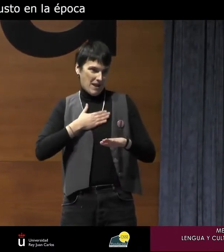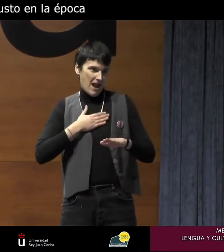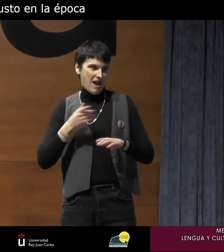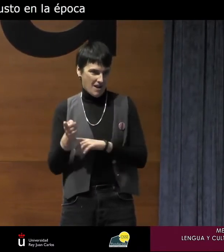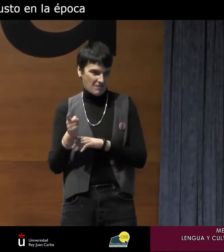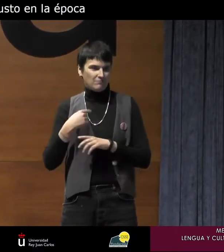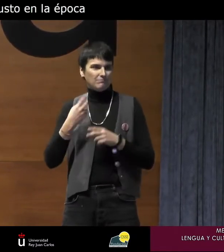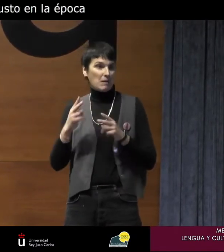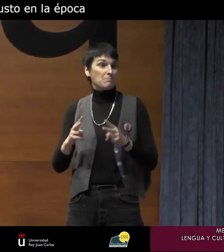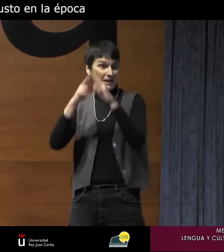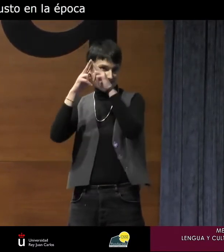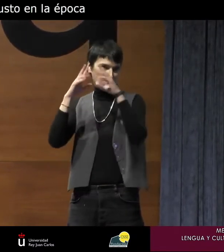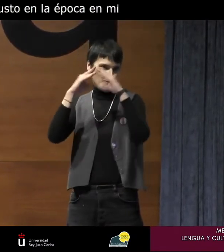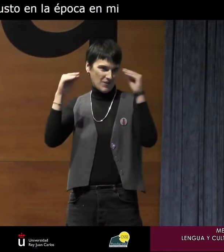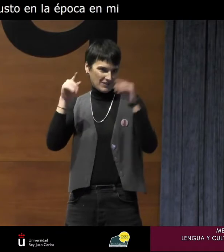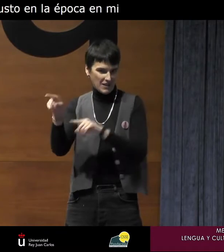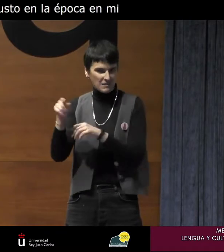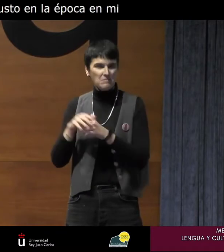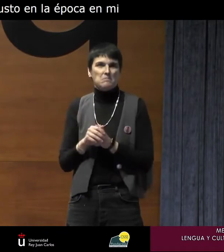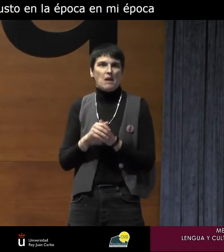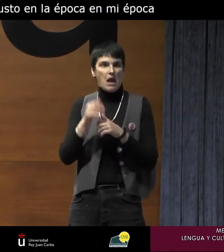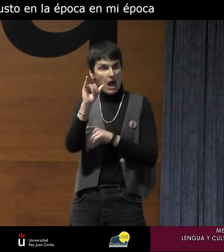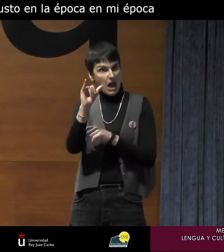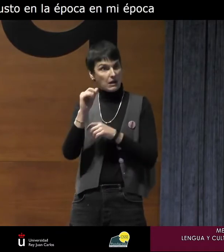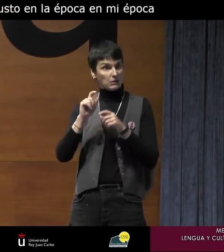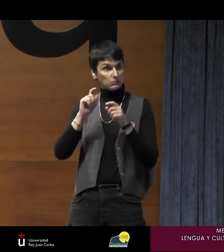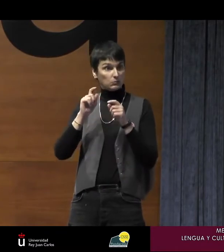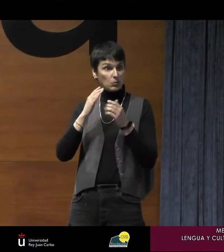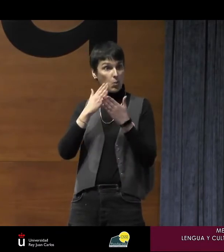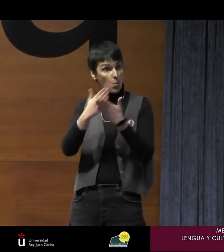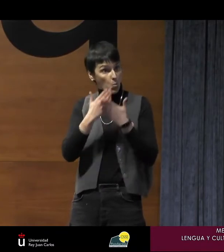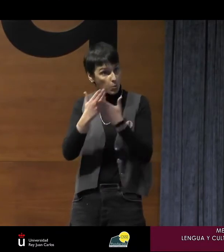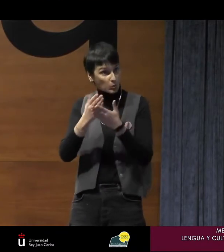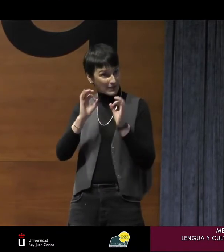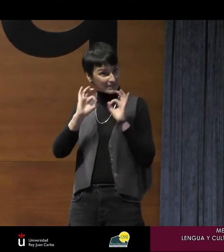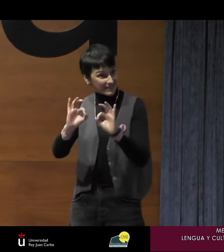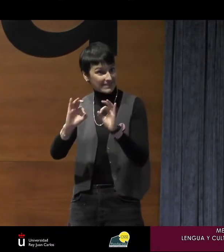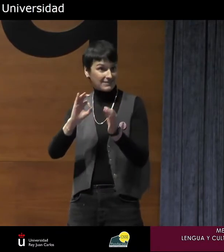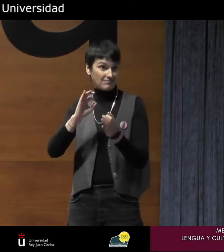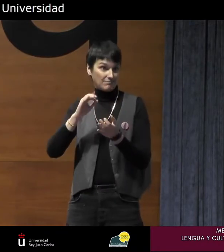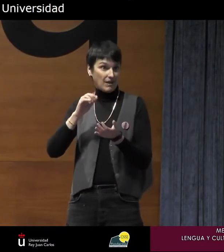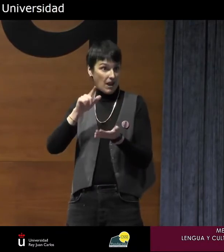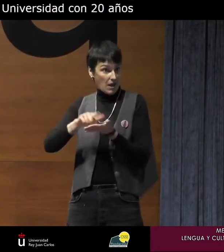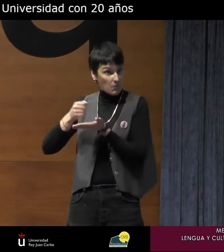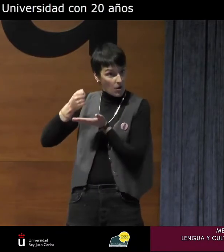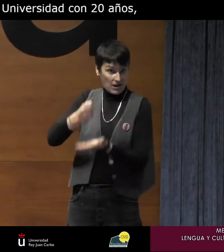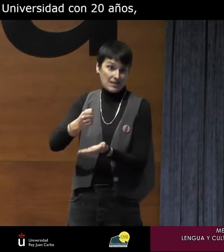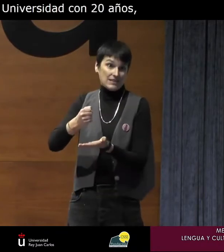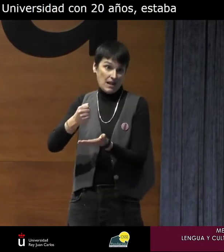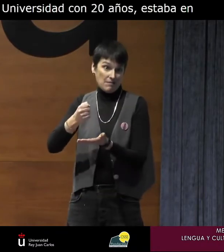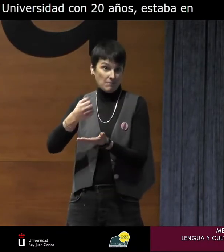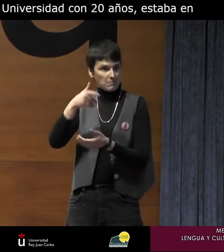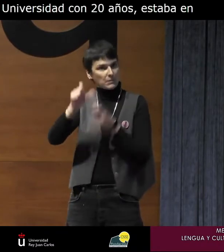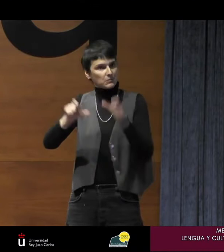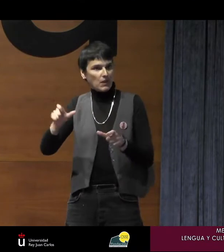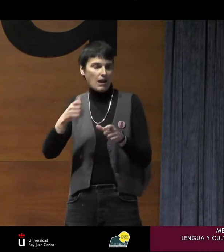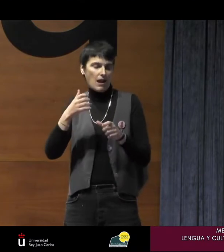mi época académica, cuando estaba en la universidad, con 20 años, estaba en París, justo en ese